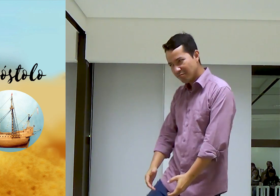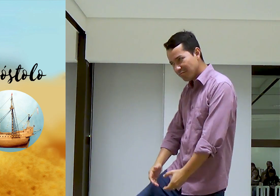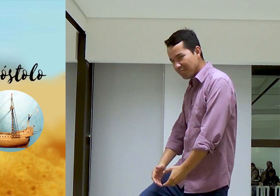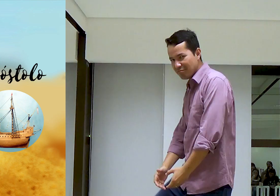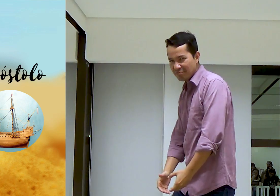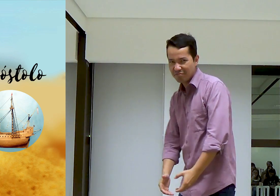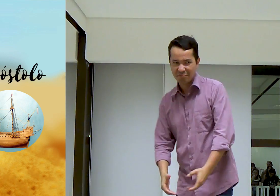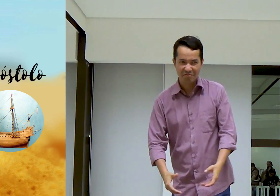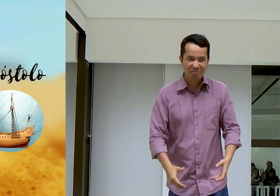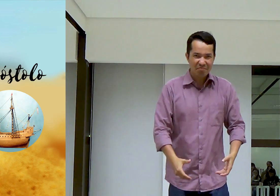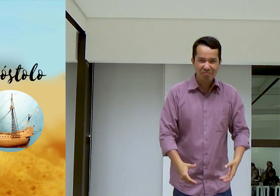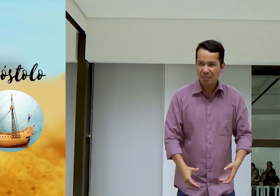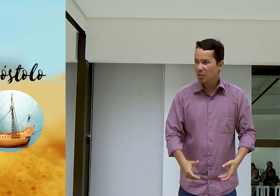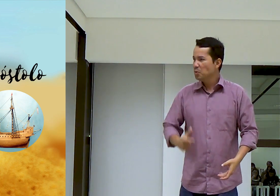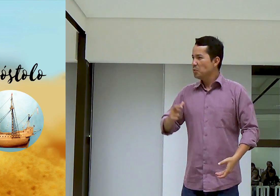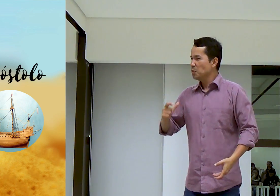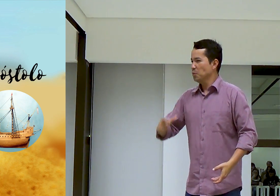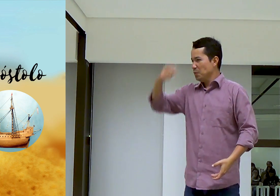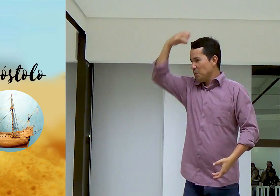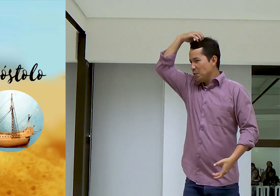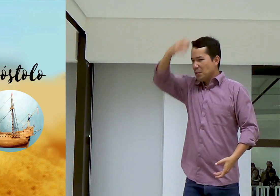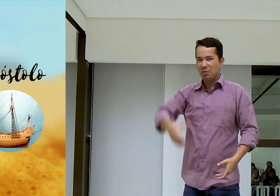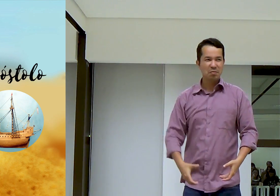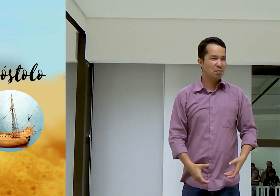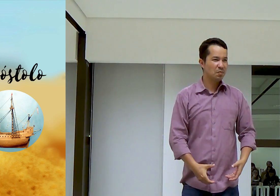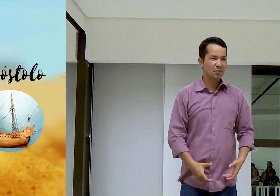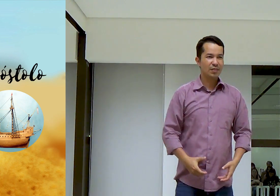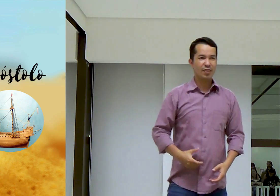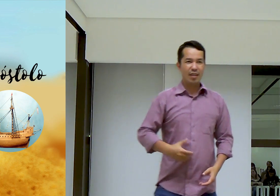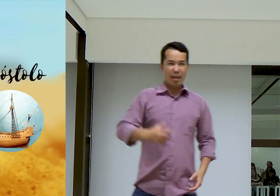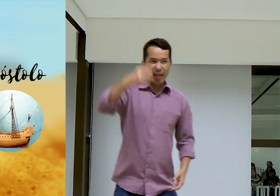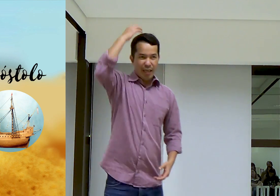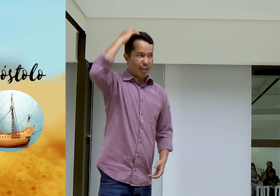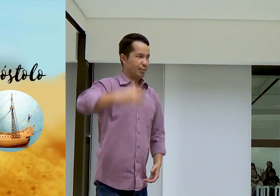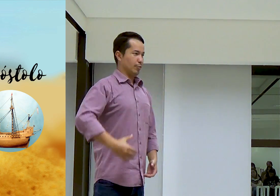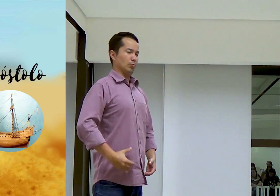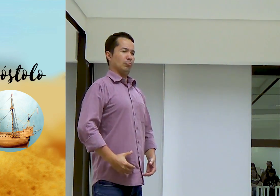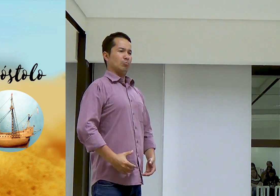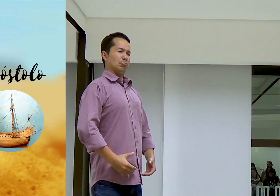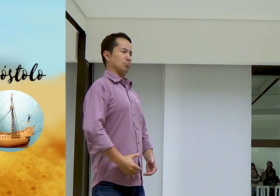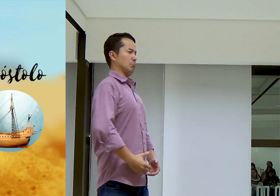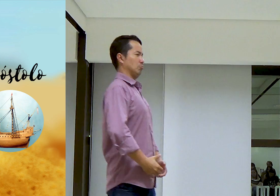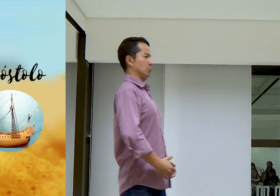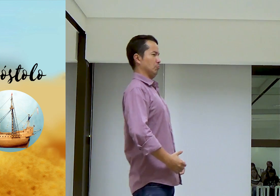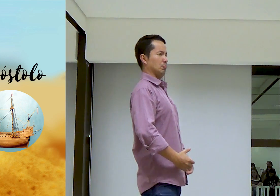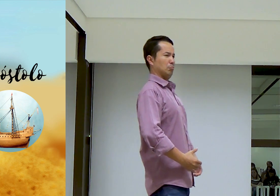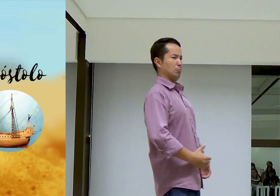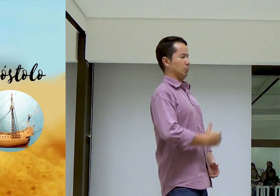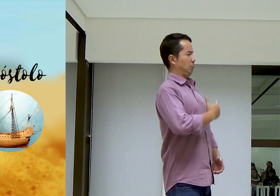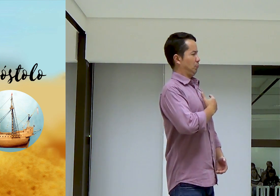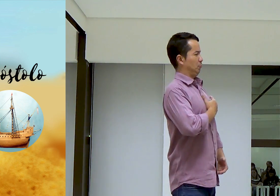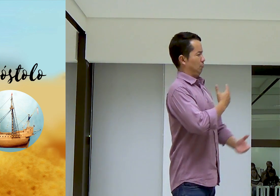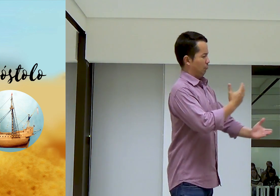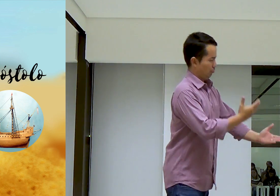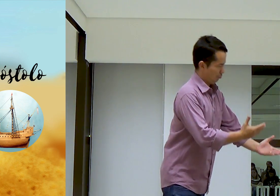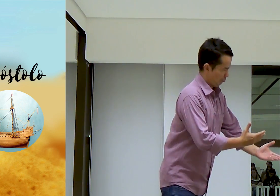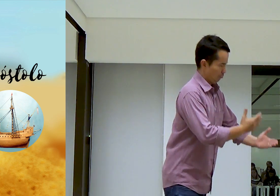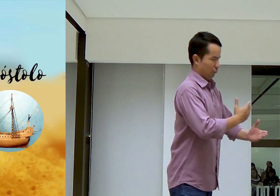entra, e ele então procura o rei e entrega o